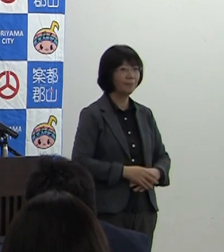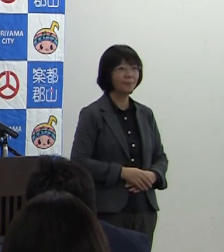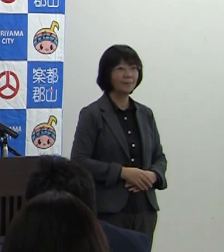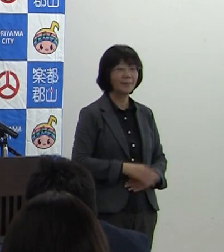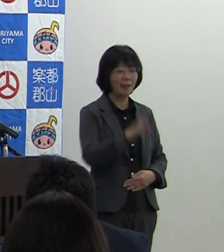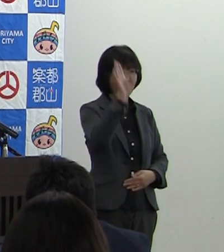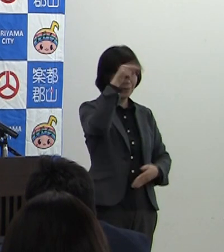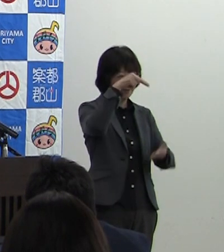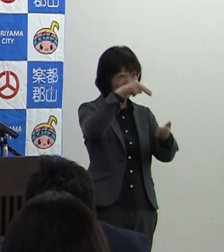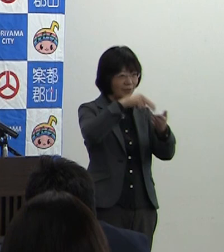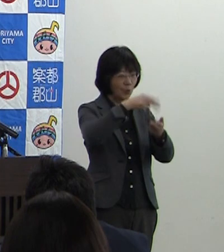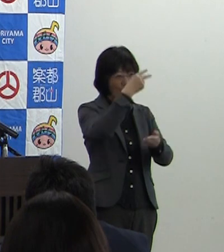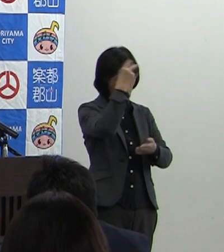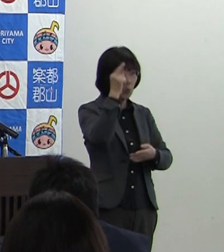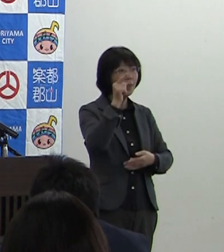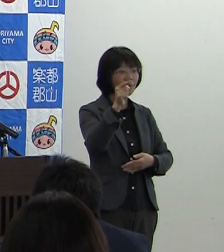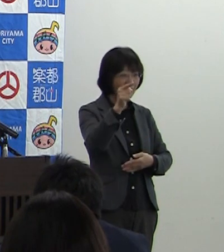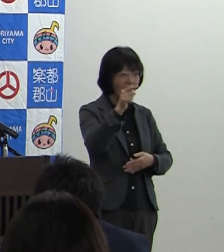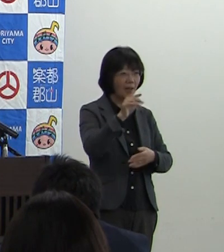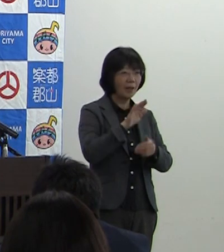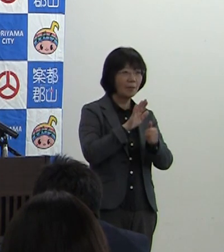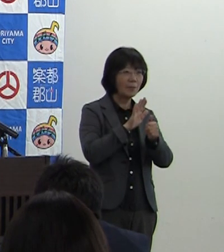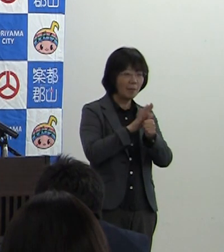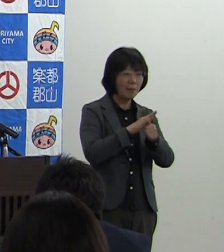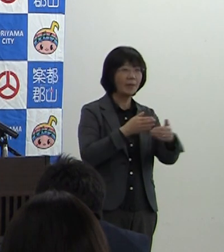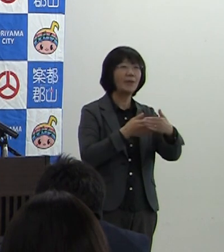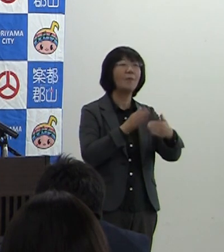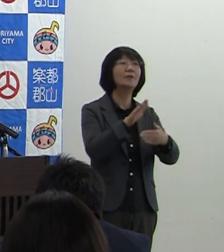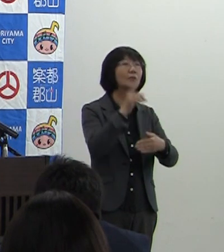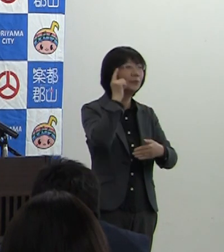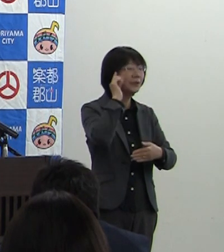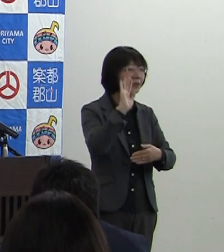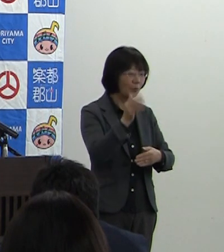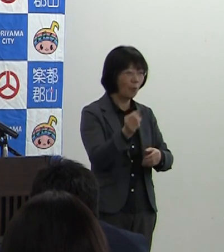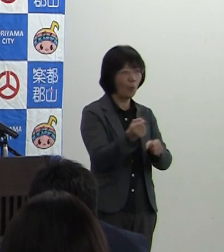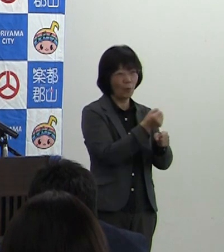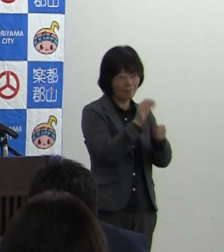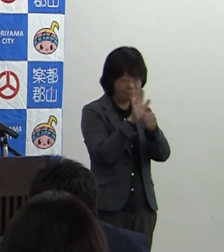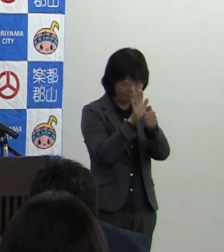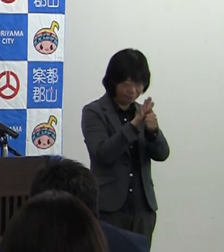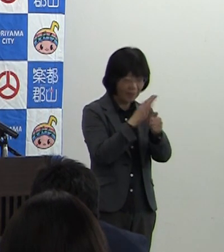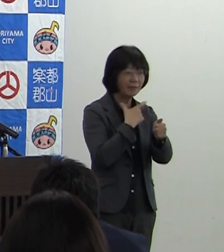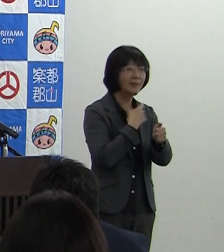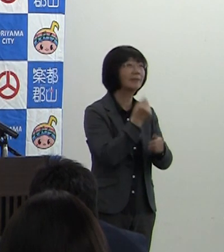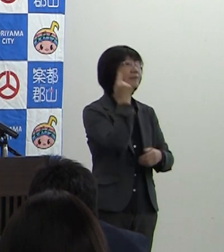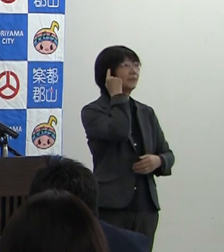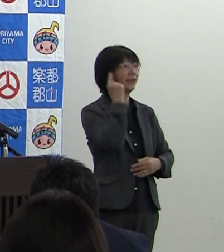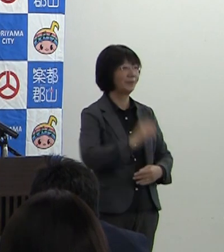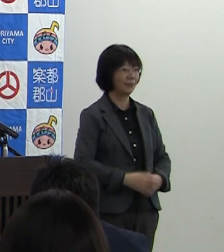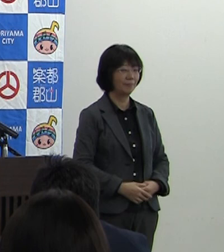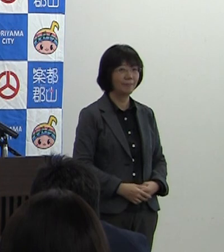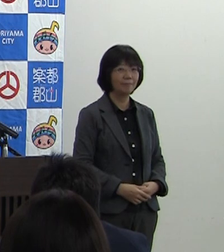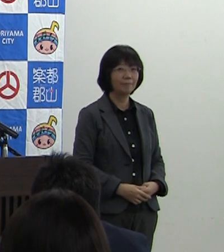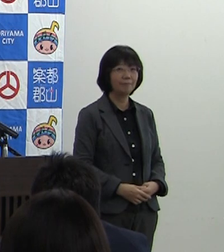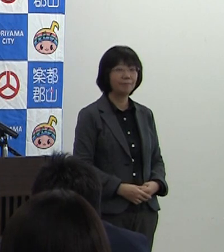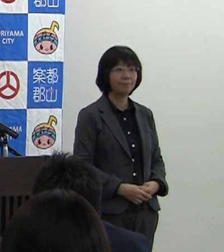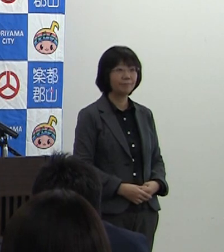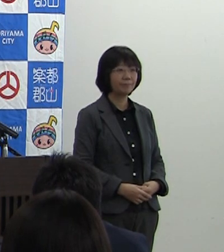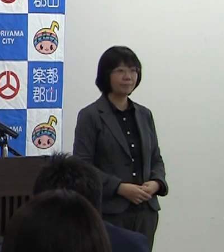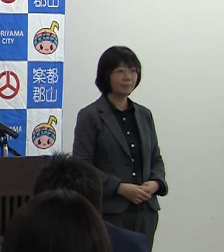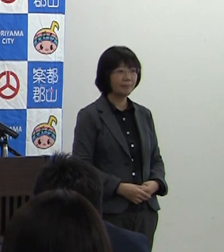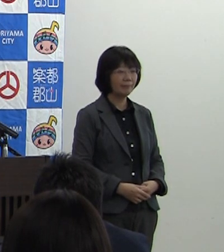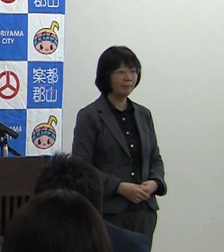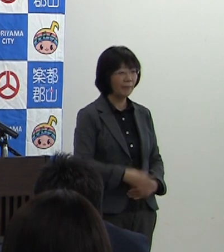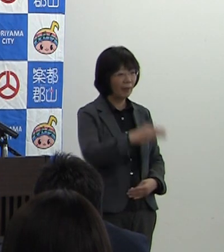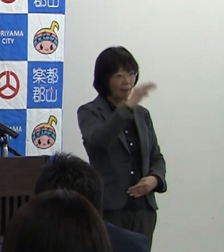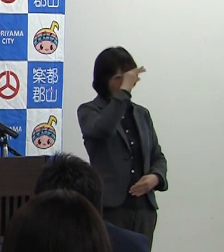限度ありますが、大いに応援をしていきたいなというふうに思っております。で、実はこの知財協定